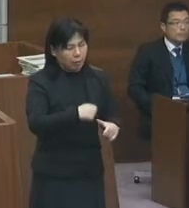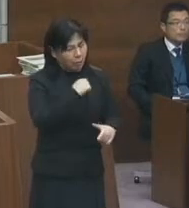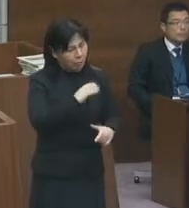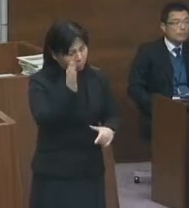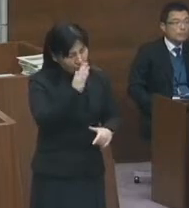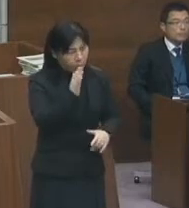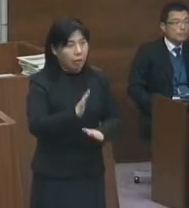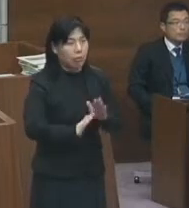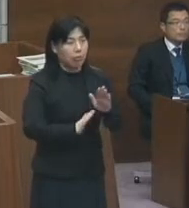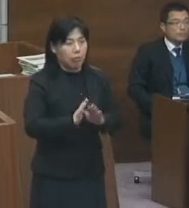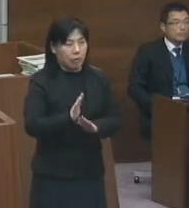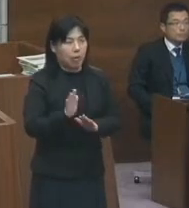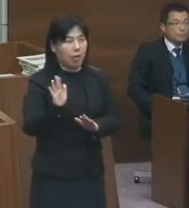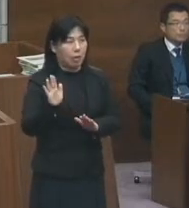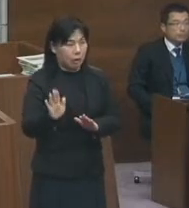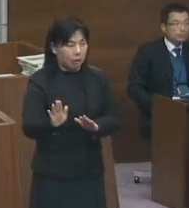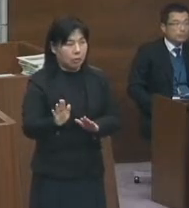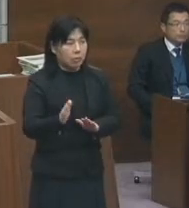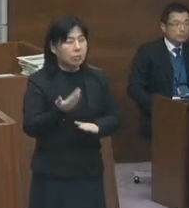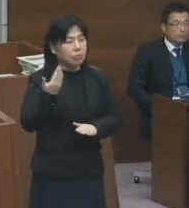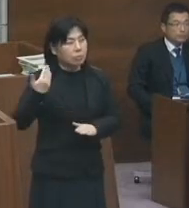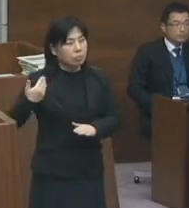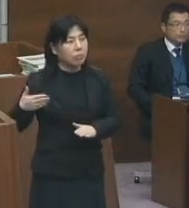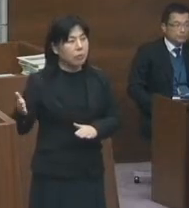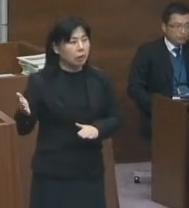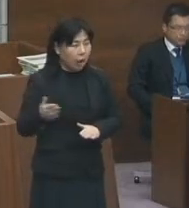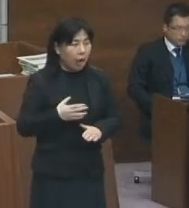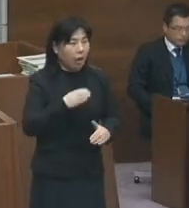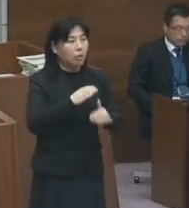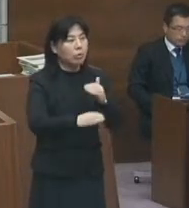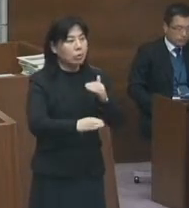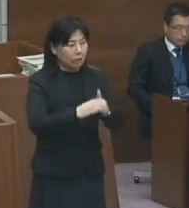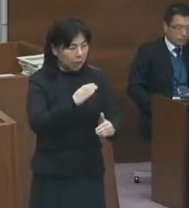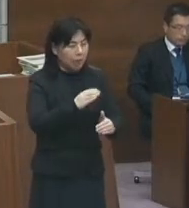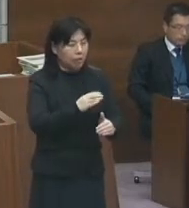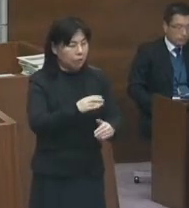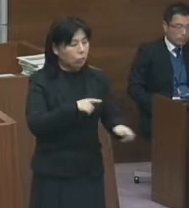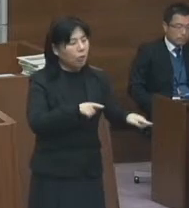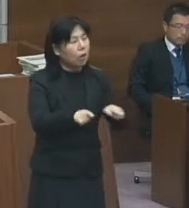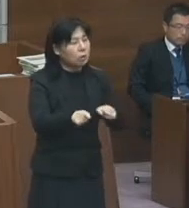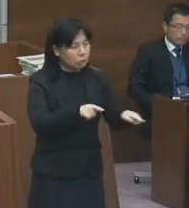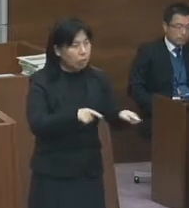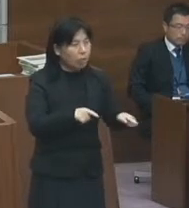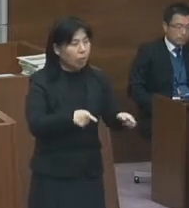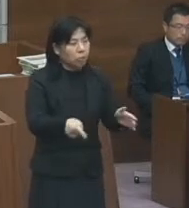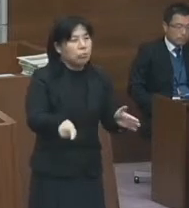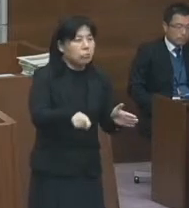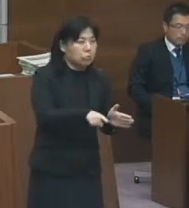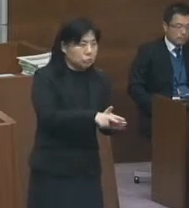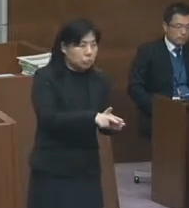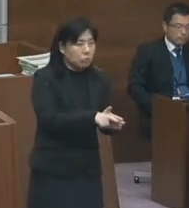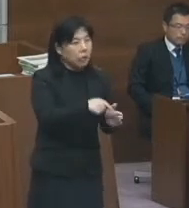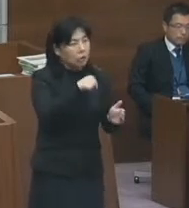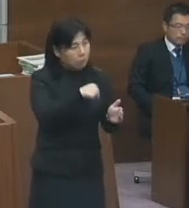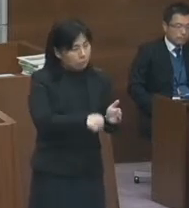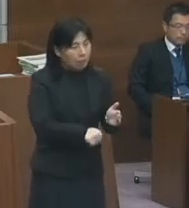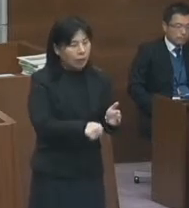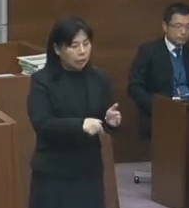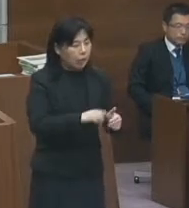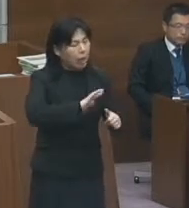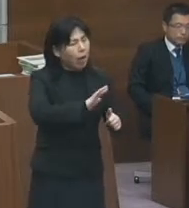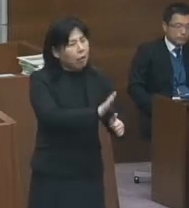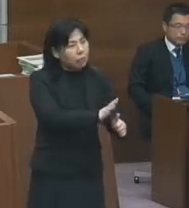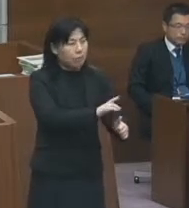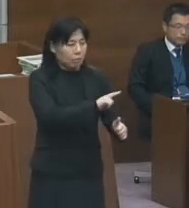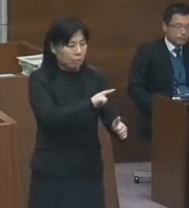コミュニケーションや指導の一環としてさまざまなハラスメントが容認されてきた嫌いがあります。しかし昨今ハラ